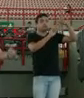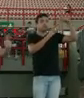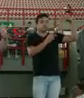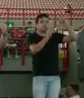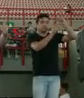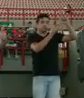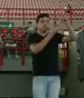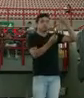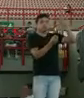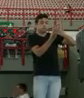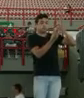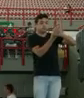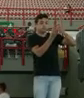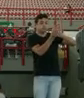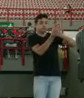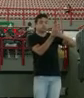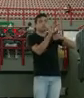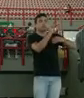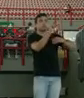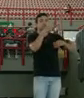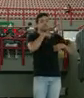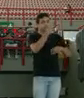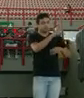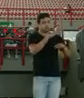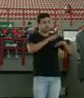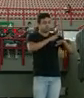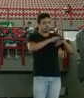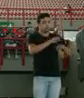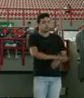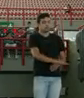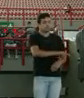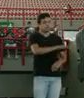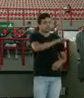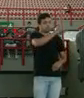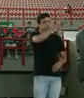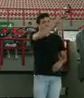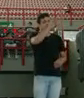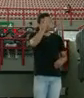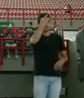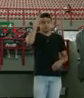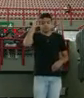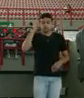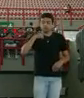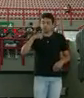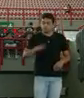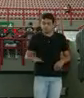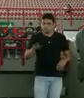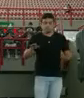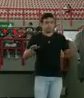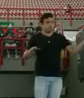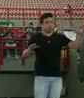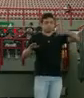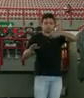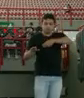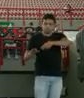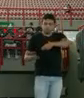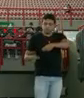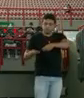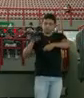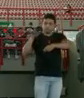modificadas, produzindo que hormônio? Do crescimento, para tratar pessoas com déficit de crescimento. Do mesmo jeito